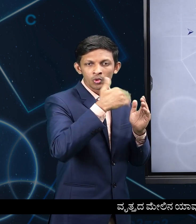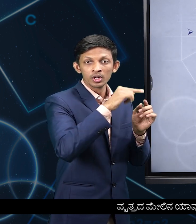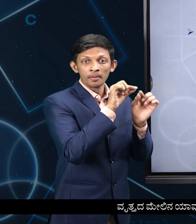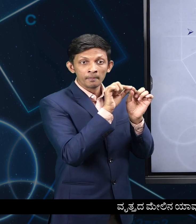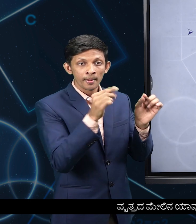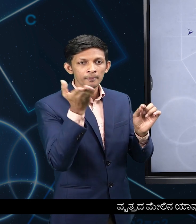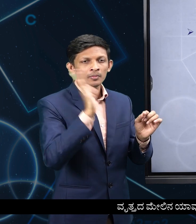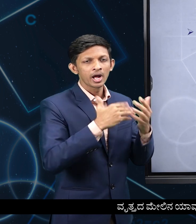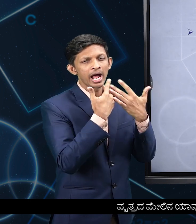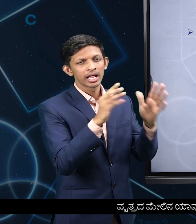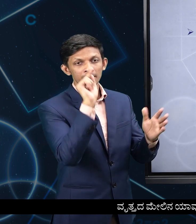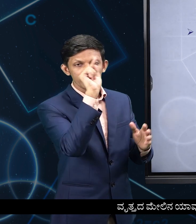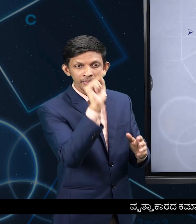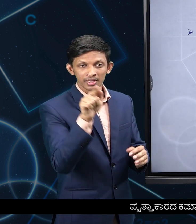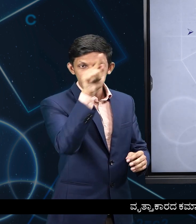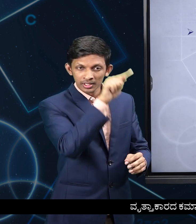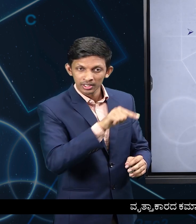ನಿರಂತರ ಅಂತರವನ್ನು ಹೊಂದಿರುತ್ತದೆ. ವೃತ್ತಾಕಾರದ